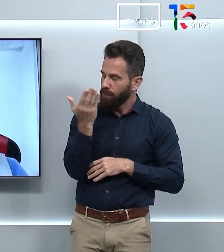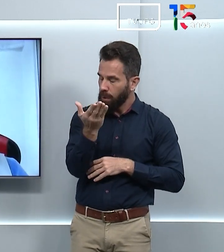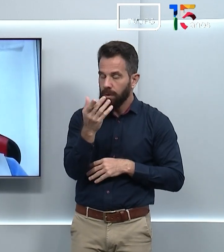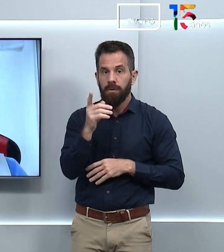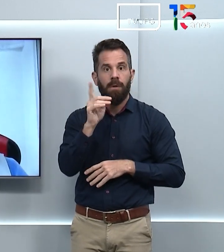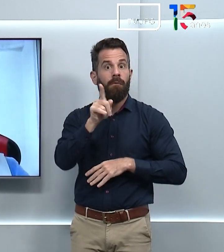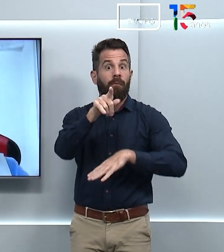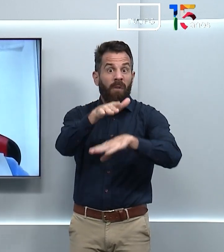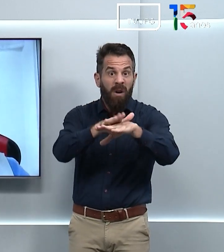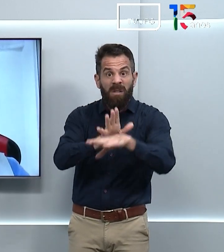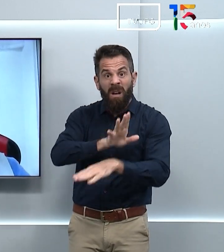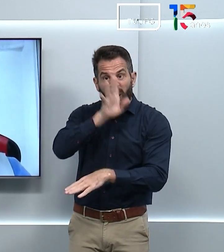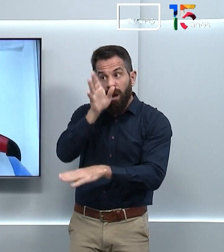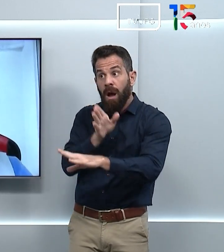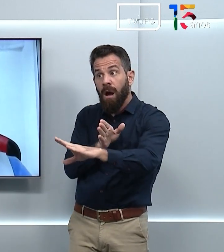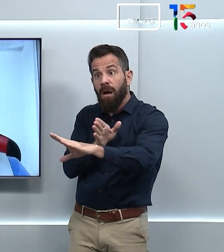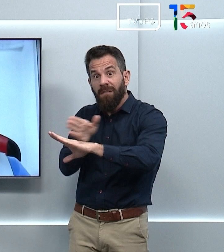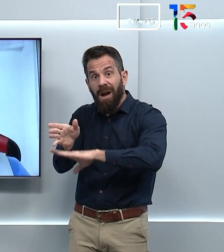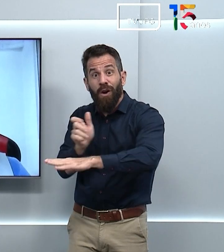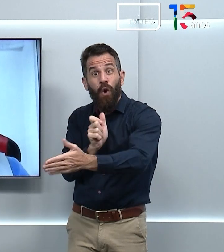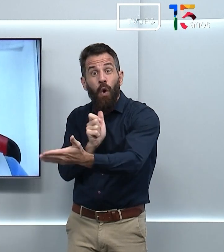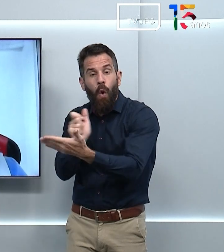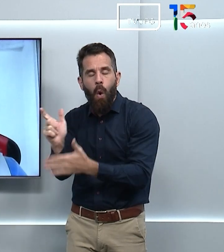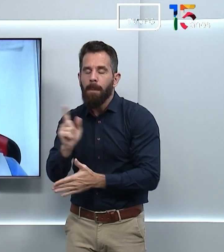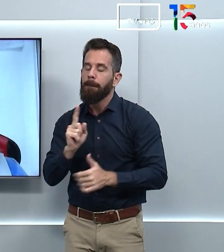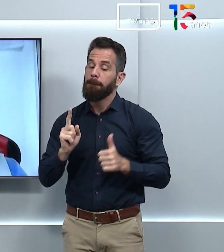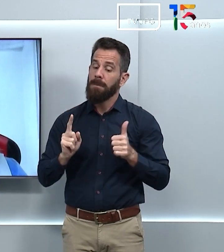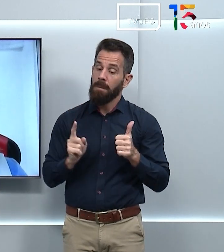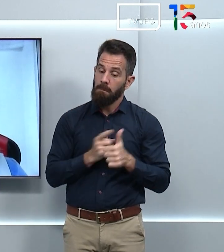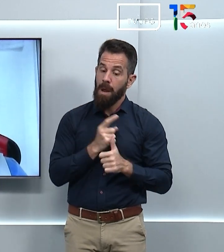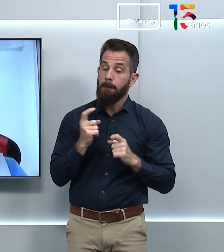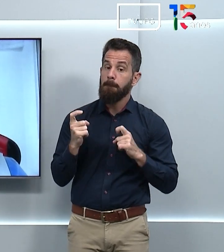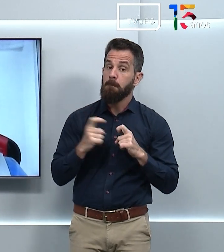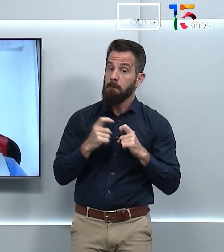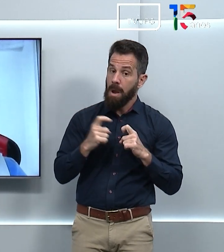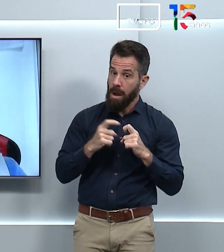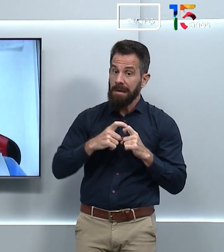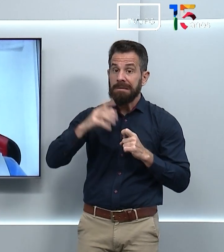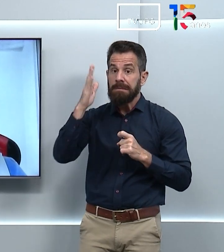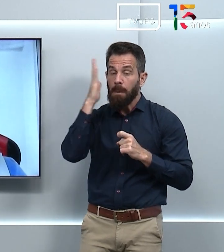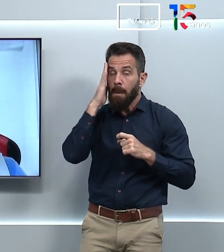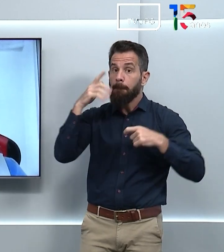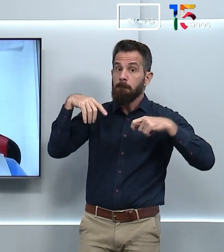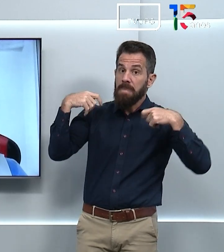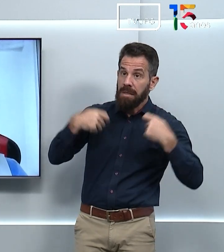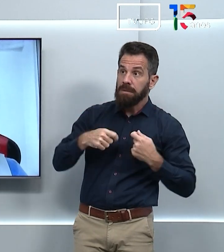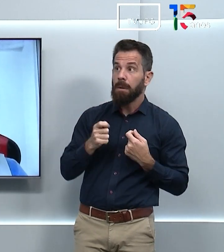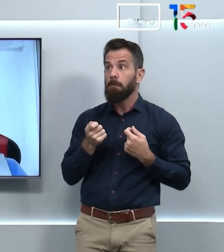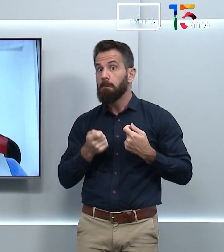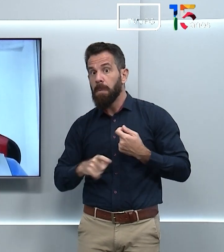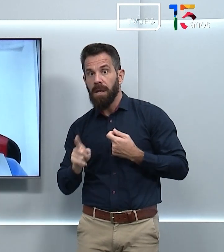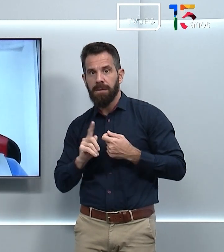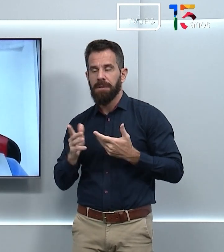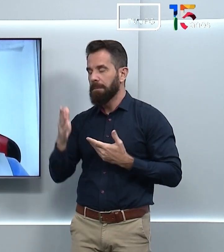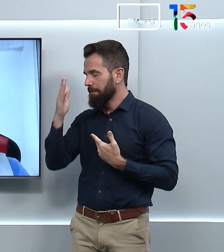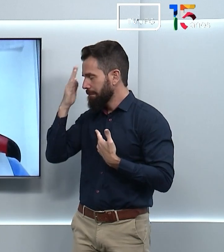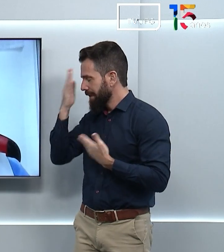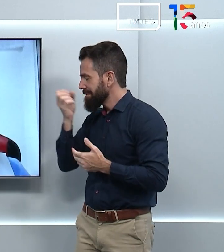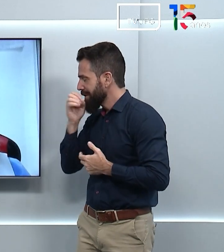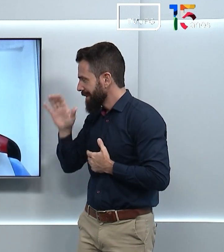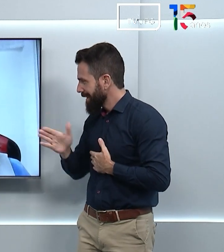não compre sem indicação médica, passe para o médico primeiro para saber se você precisa mesmo usar. Muito obrigada, viu? Boa tarde para a